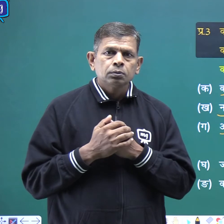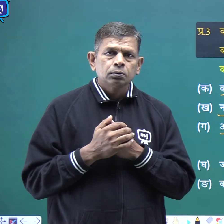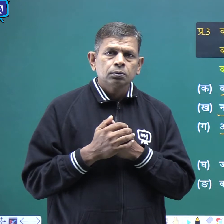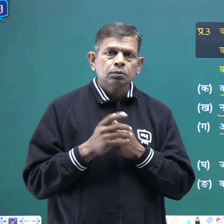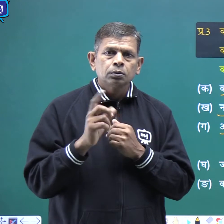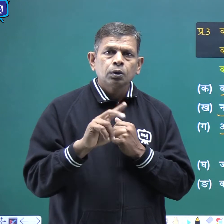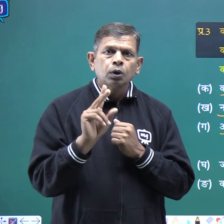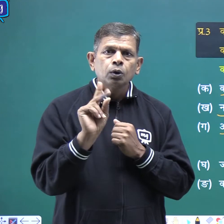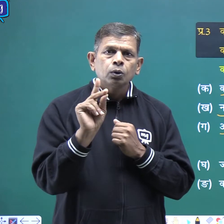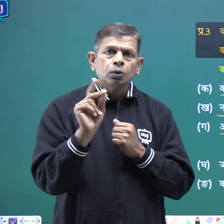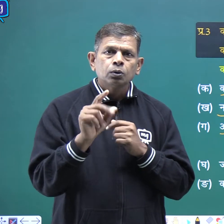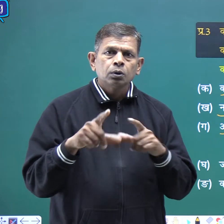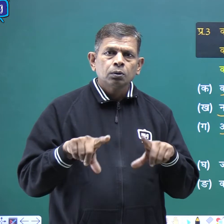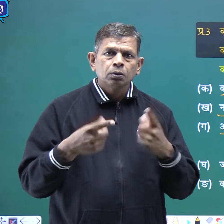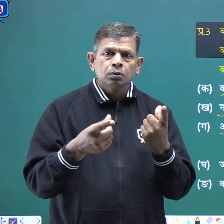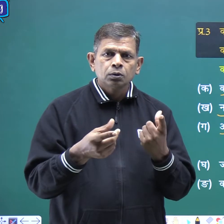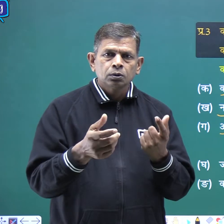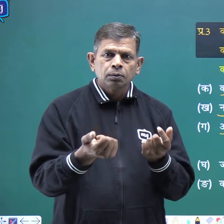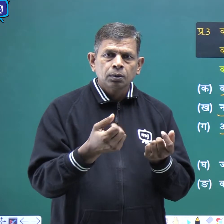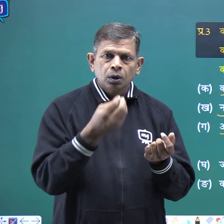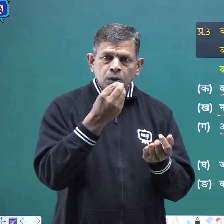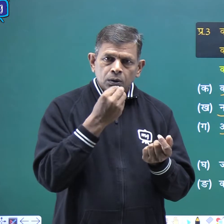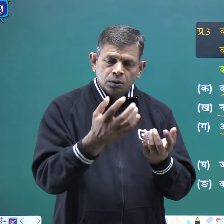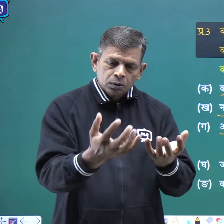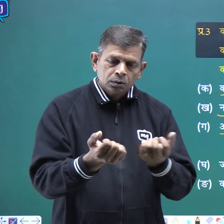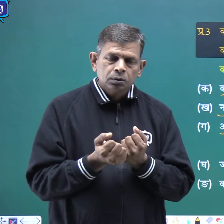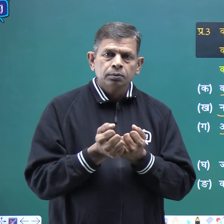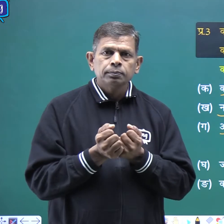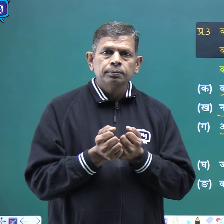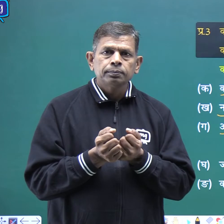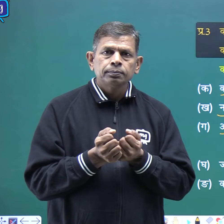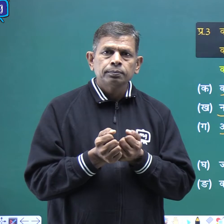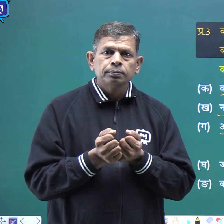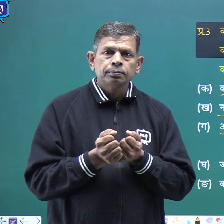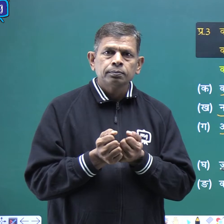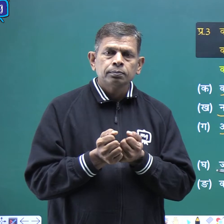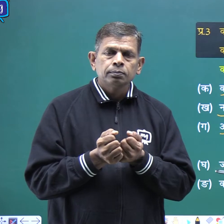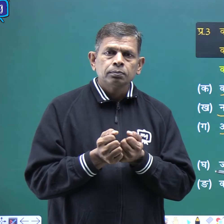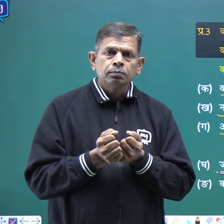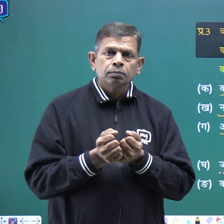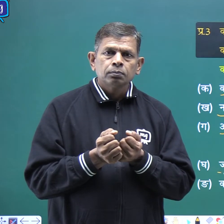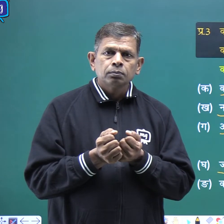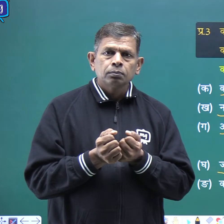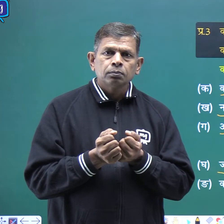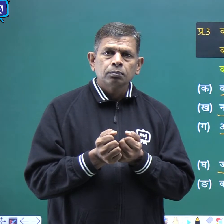यह दूसरे वृक्षों से अपना पोषण प्राप्त करती है। जंतु,